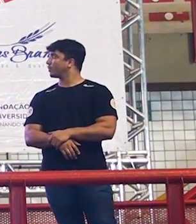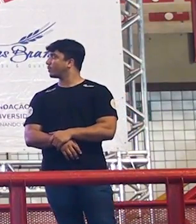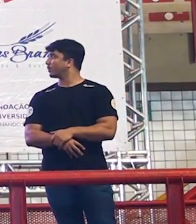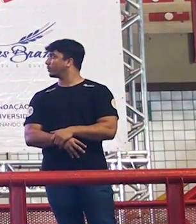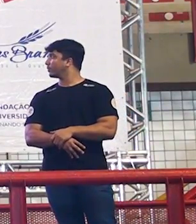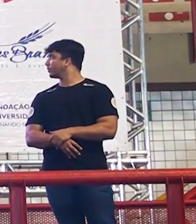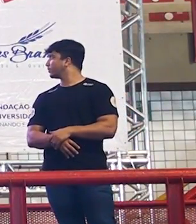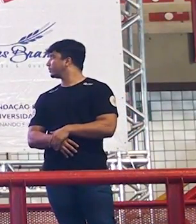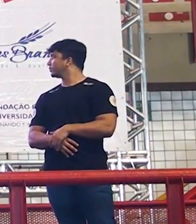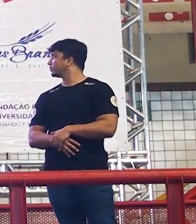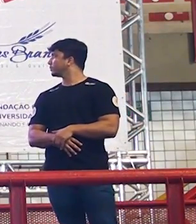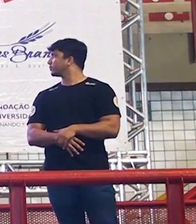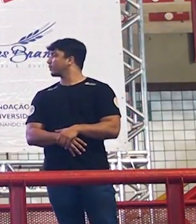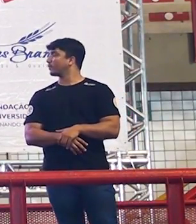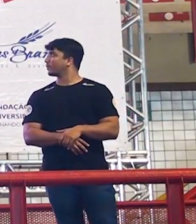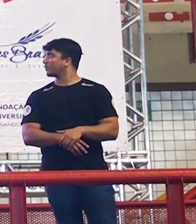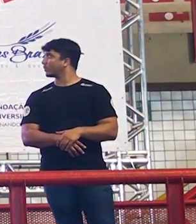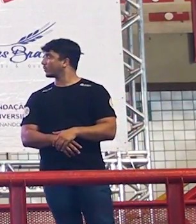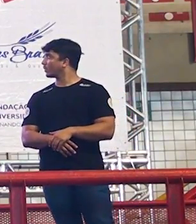Resposta: